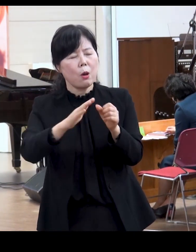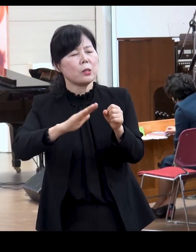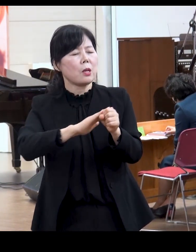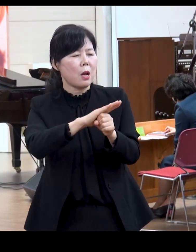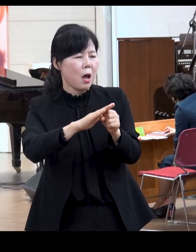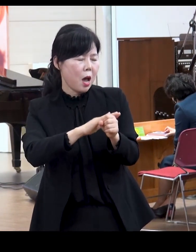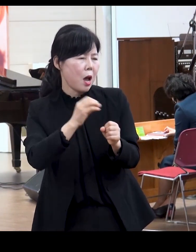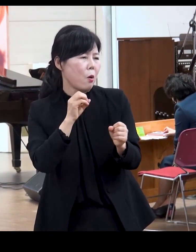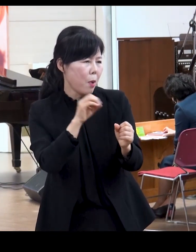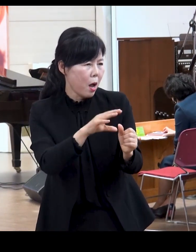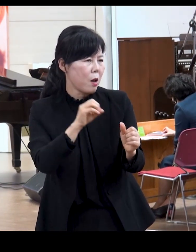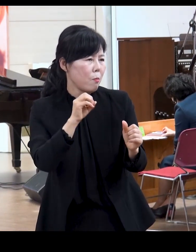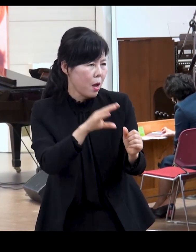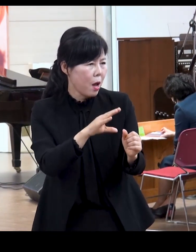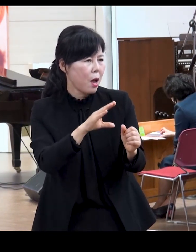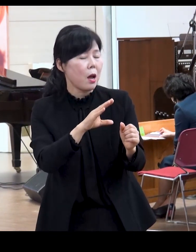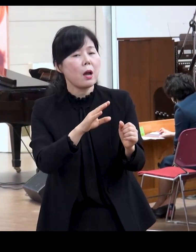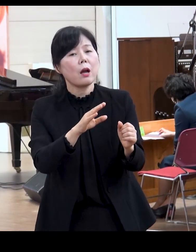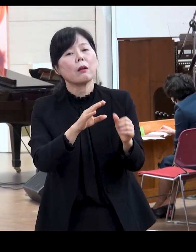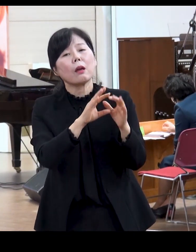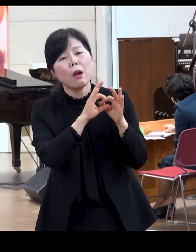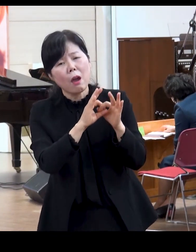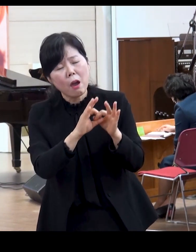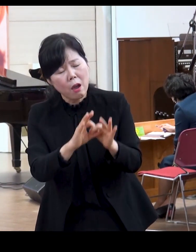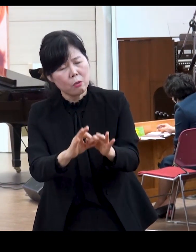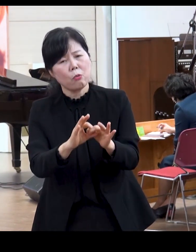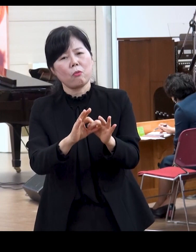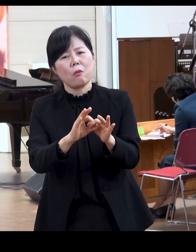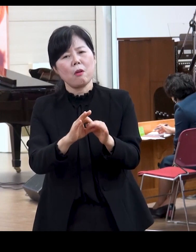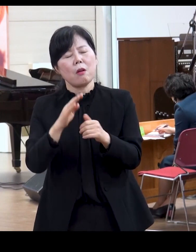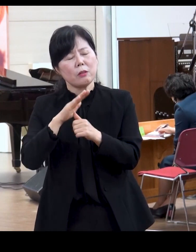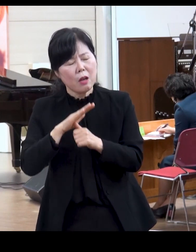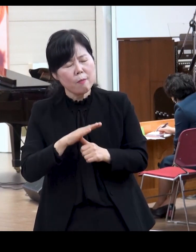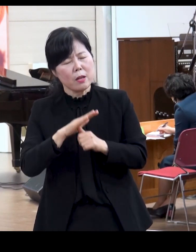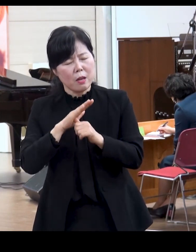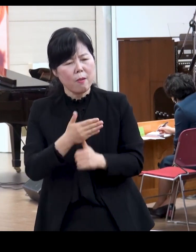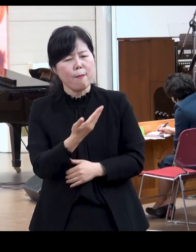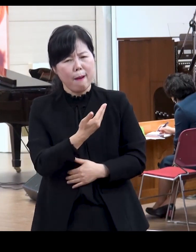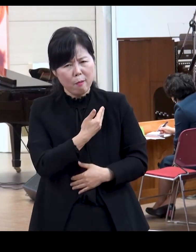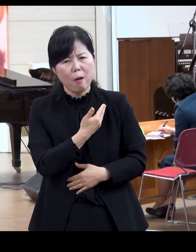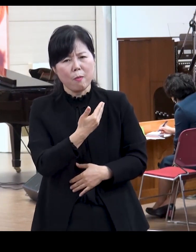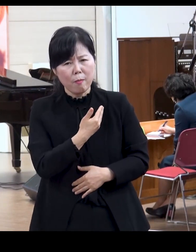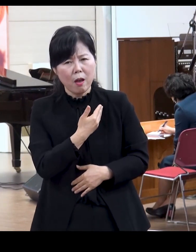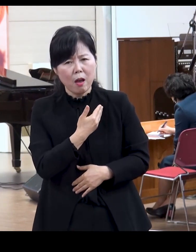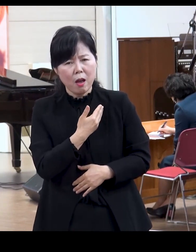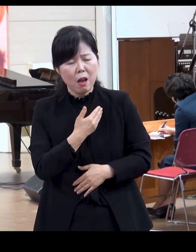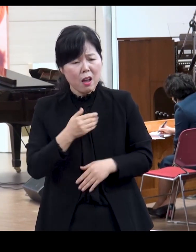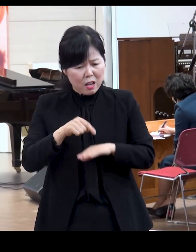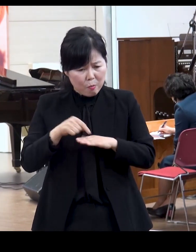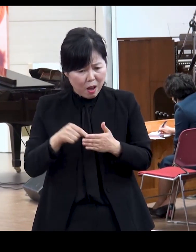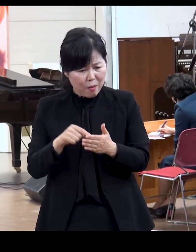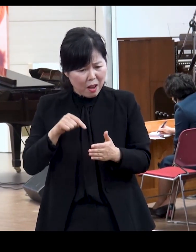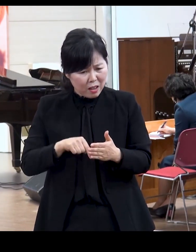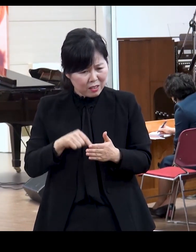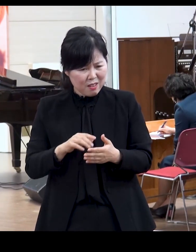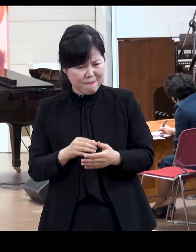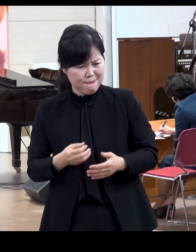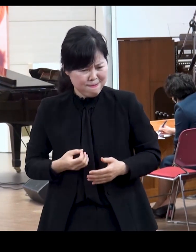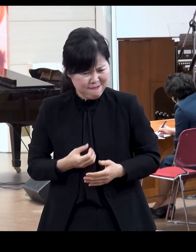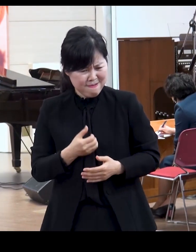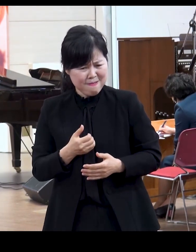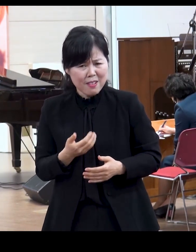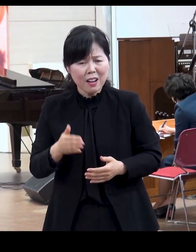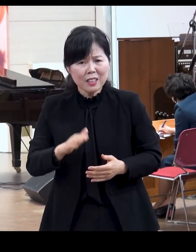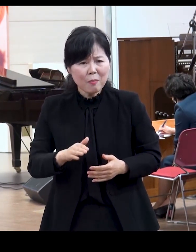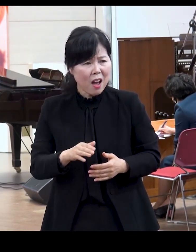계속 사랑하고 이렇게 계속 가기 시작하는 거예요. 마음은 도저히 안 되지만, 그러나 마귀에 계실